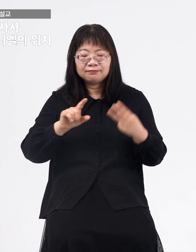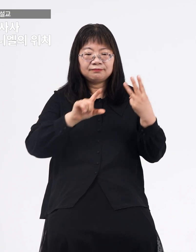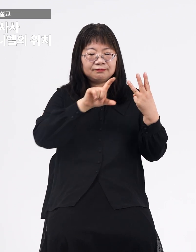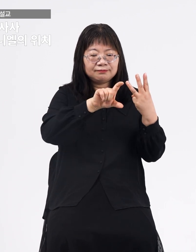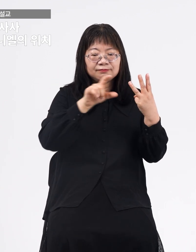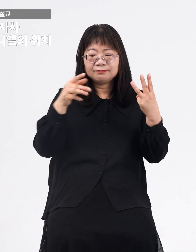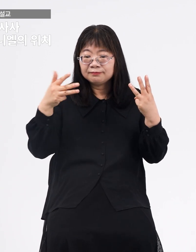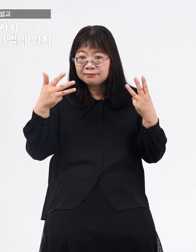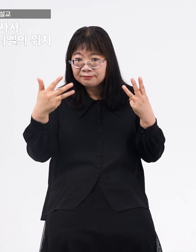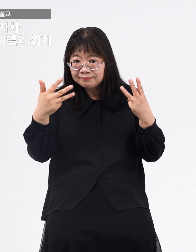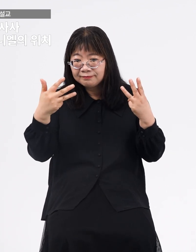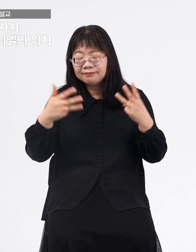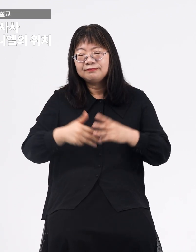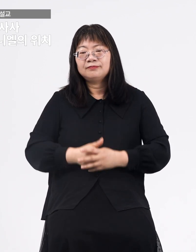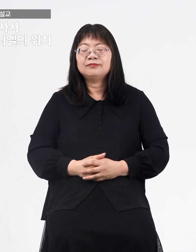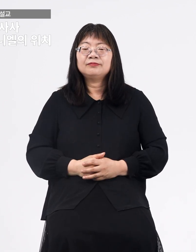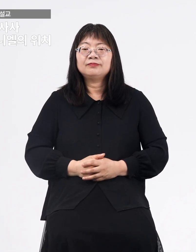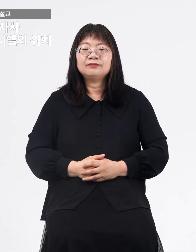한번 볼까요?